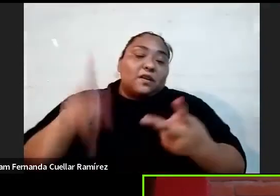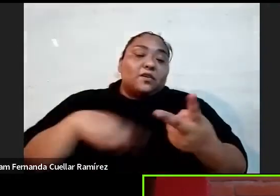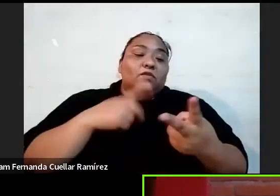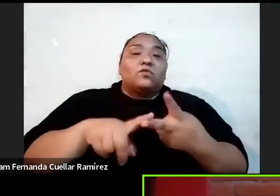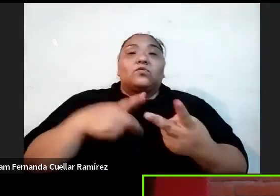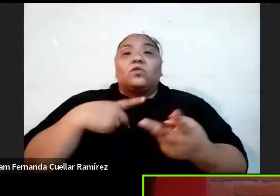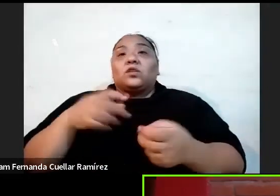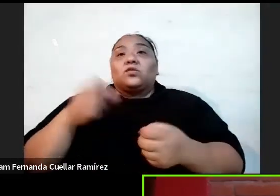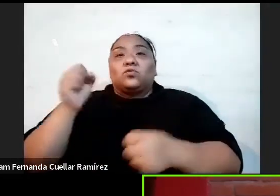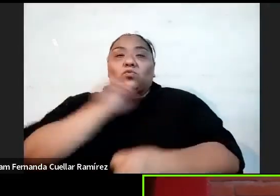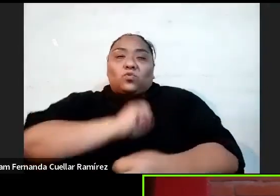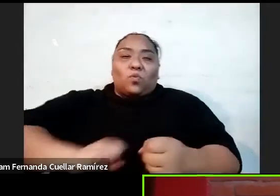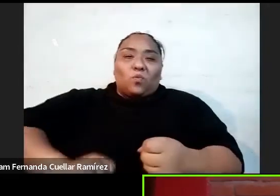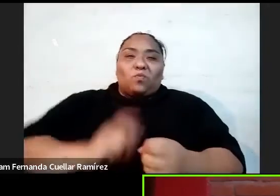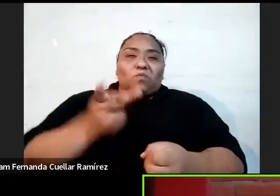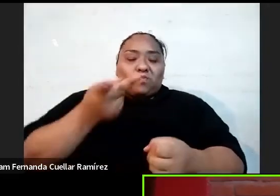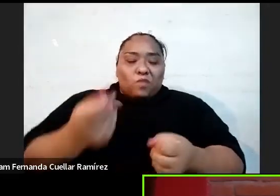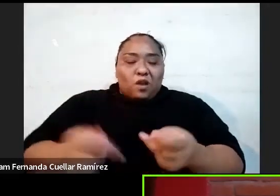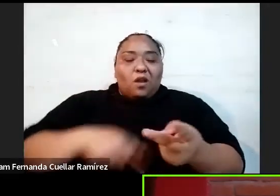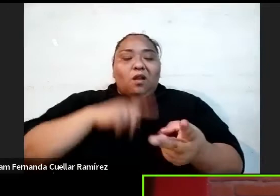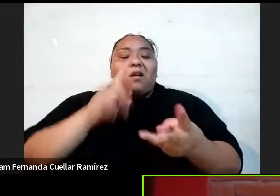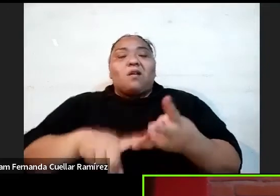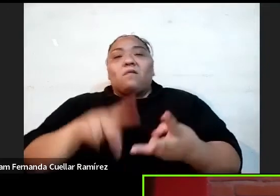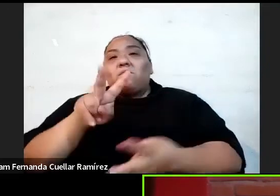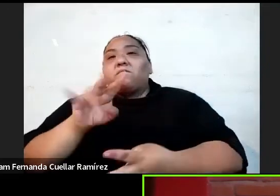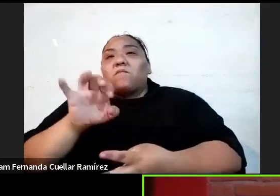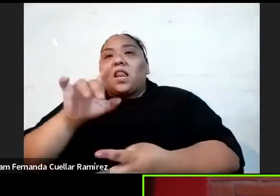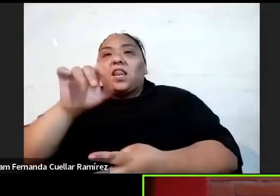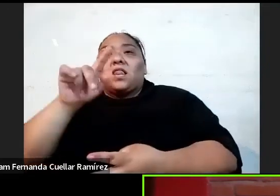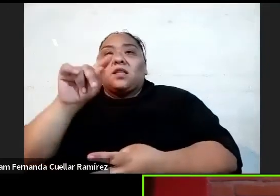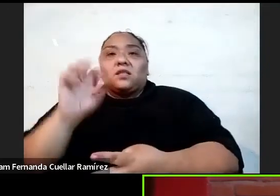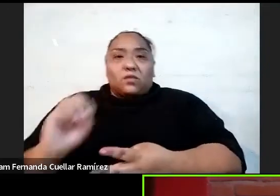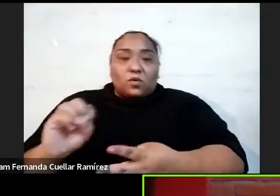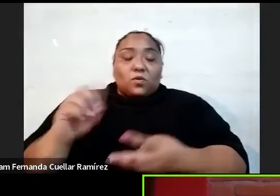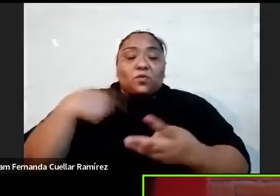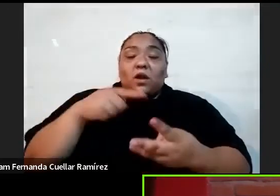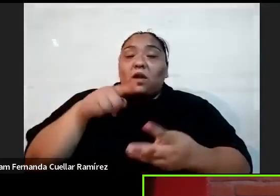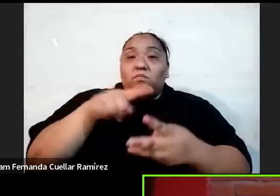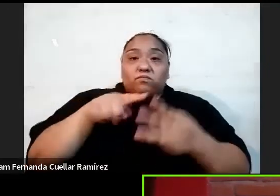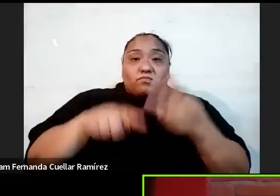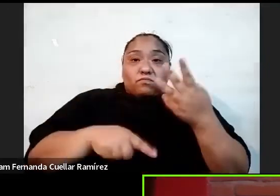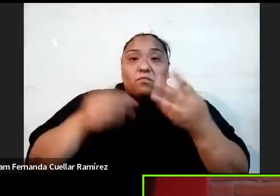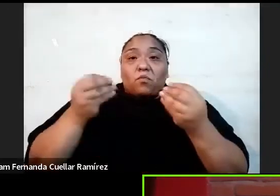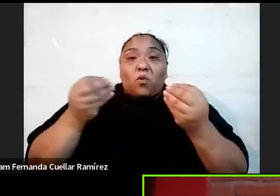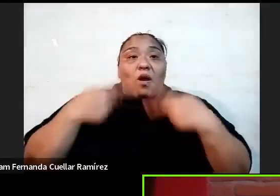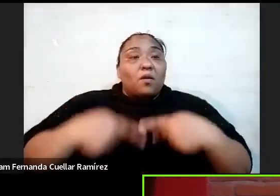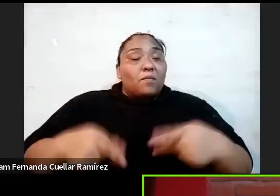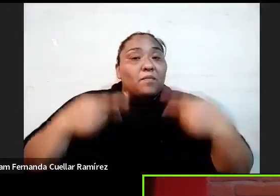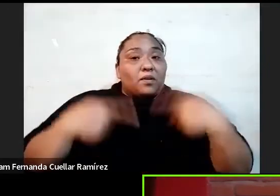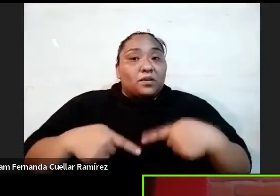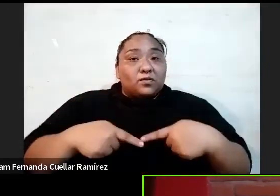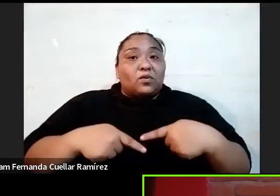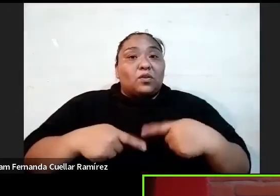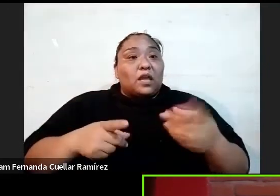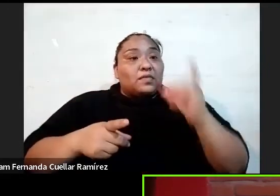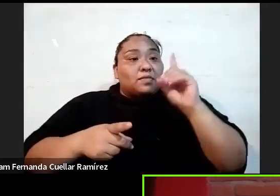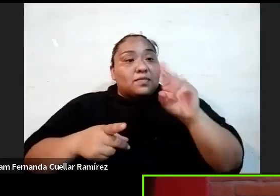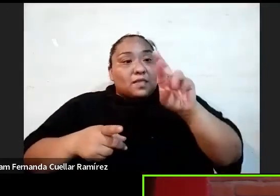Violeto, con mucha gente que ha también sacado de esa